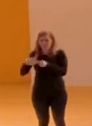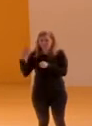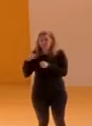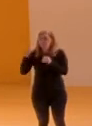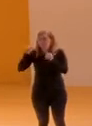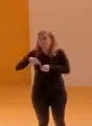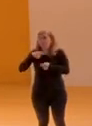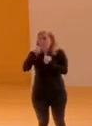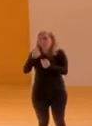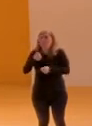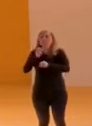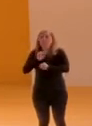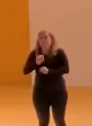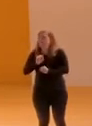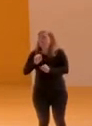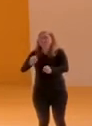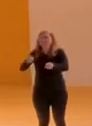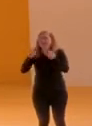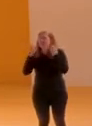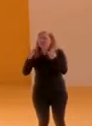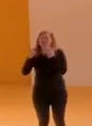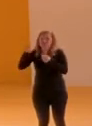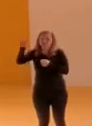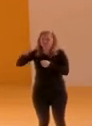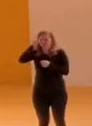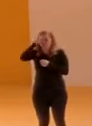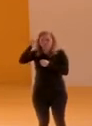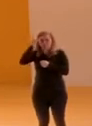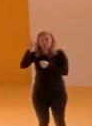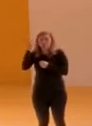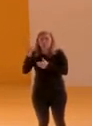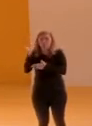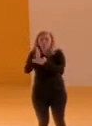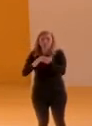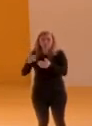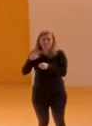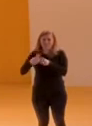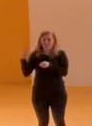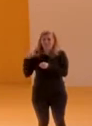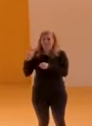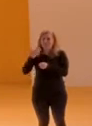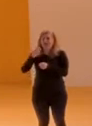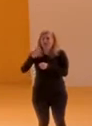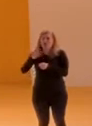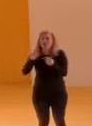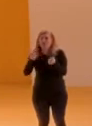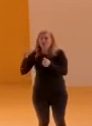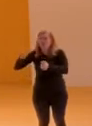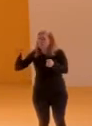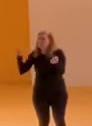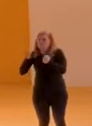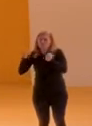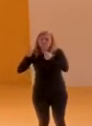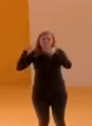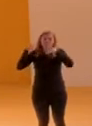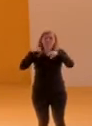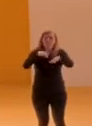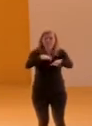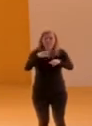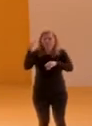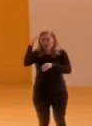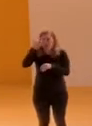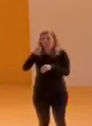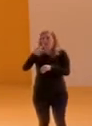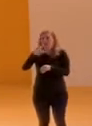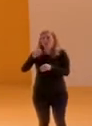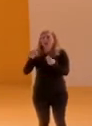bronić tezę że w zasadzie najważniejsze makroekonomista drugiej połowy wieku XX który odcisnął ogromne piętno generalnie na teorii makroekonomicznej